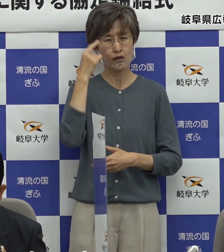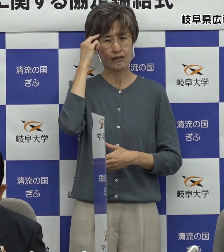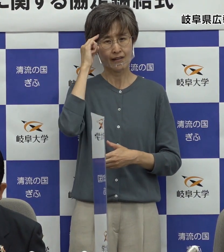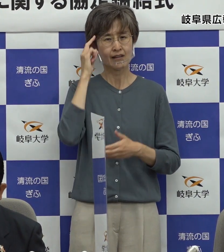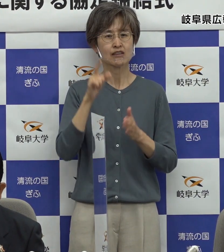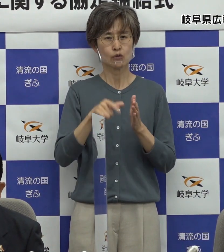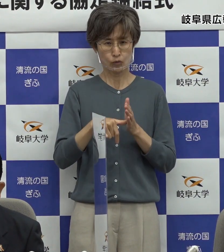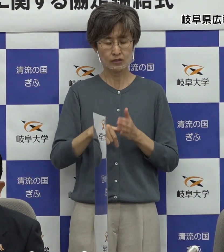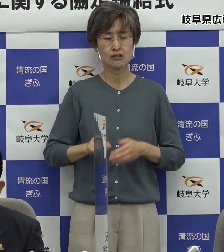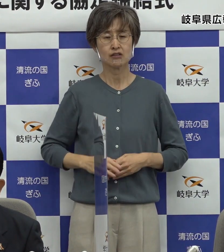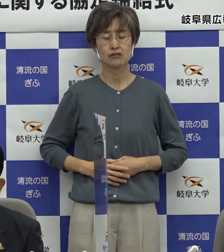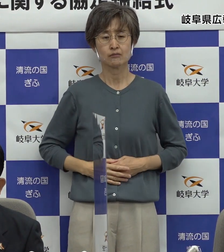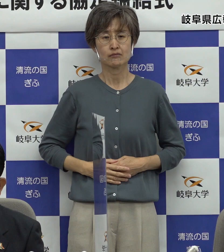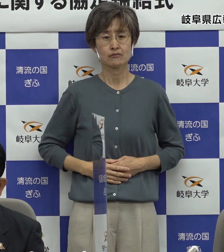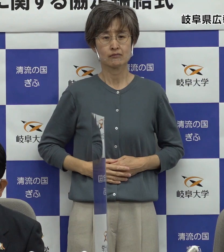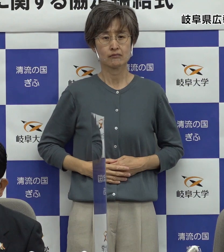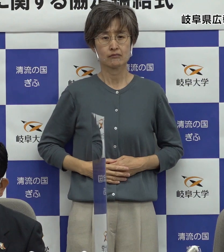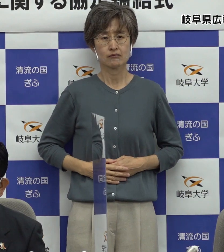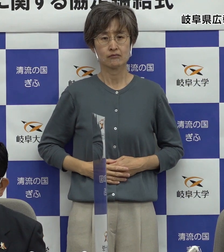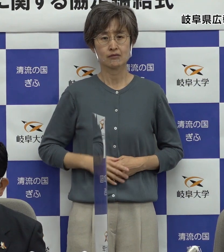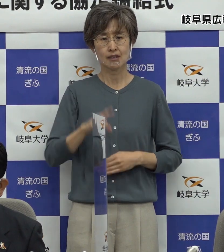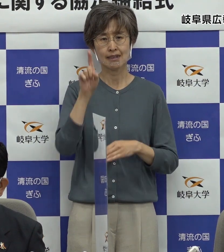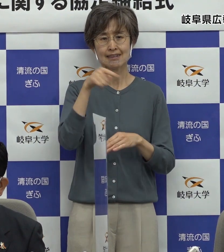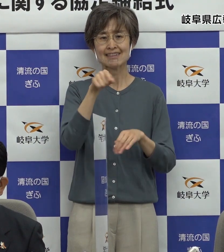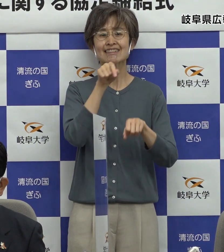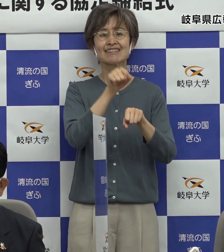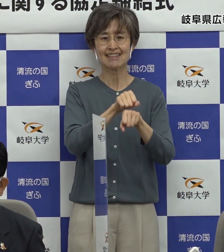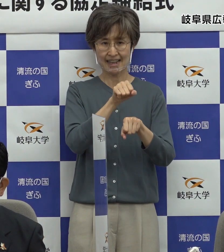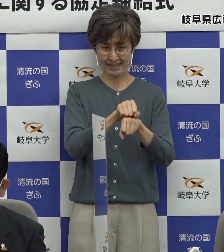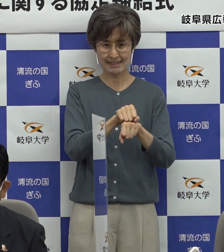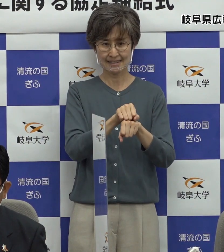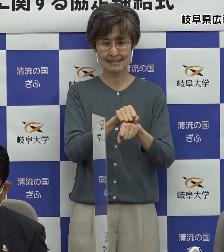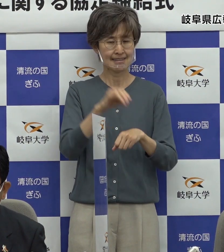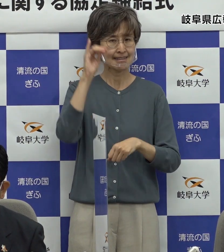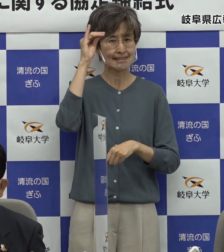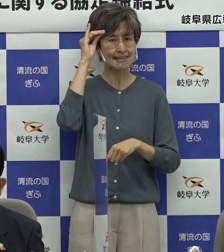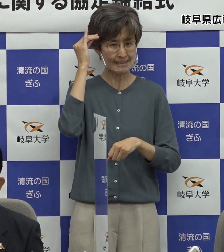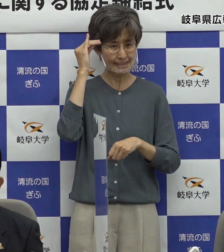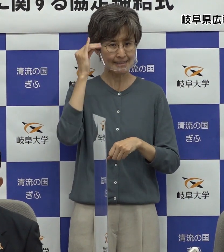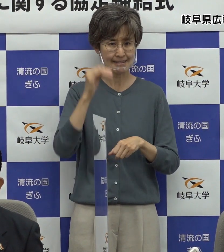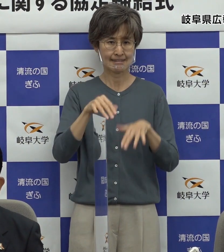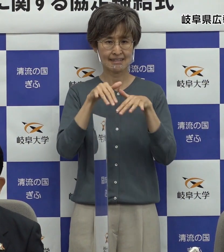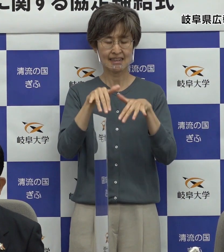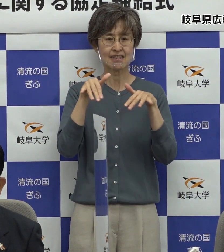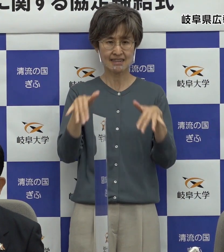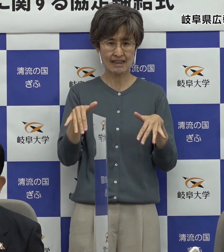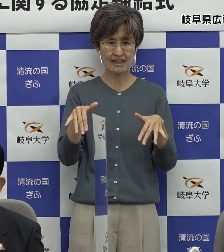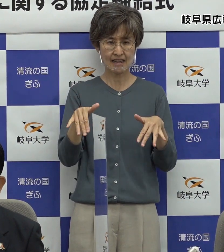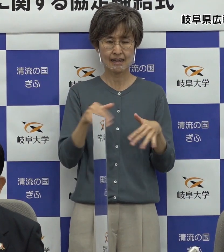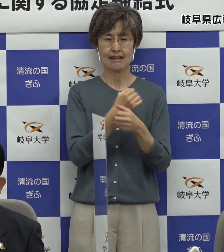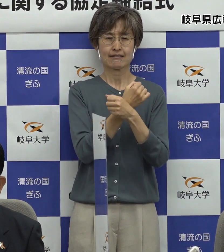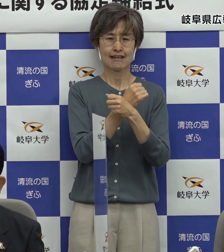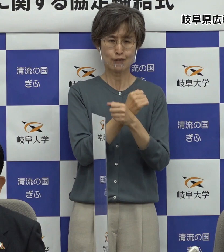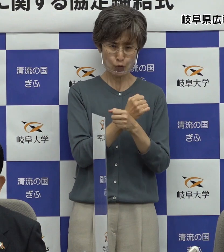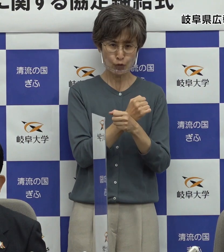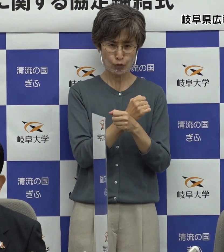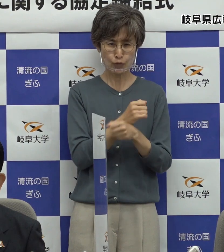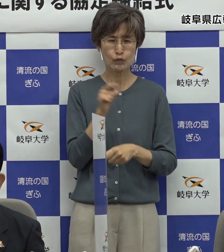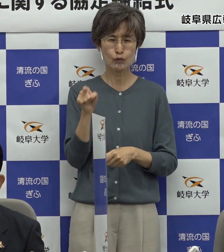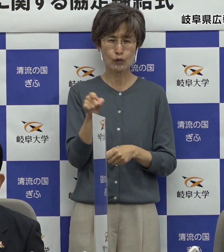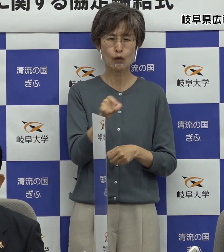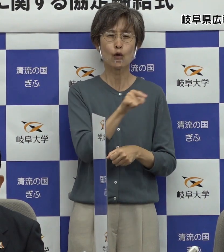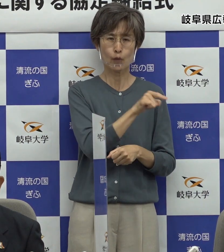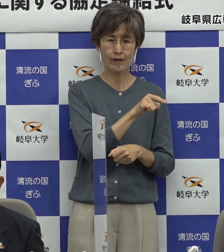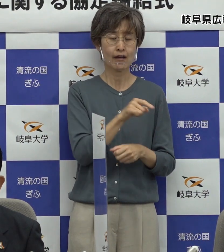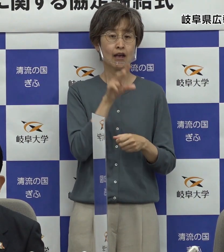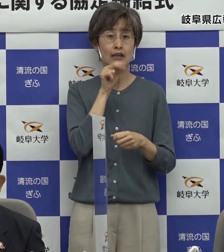そういった中で、人材、知識、体制、あるいは学術研究、いろんな面でまだまだ岐阜県